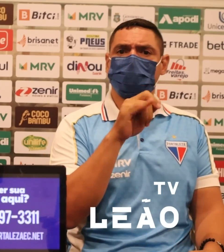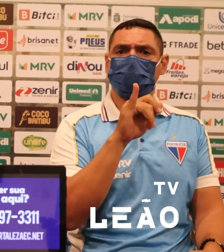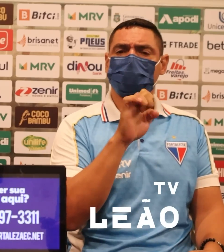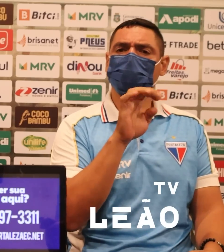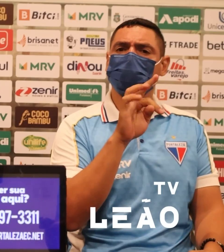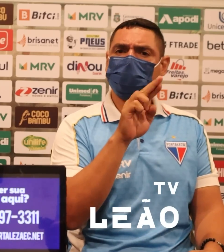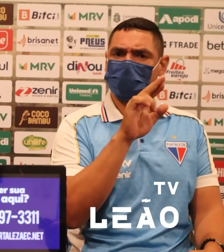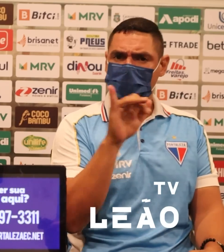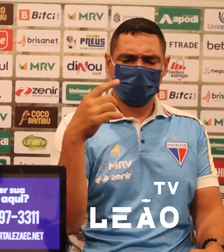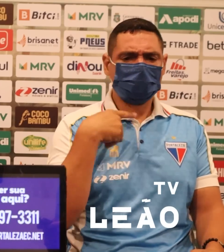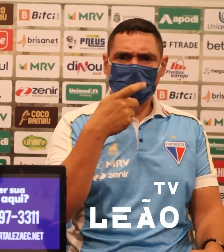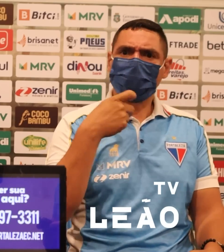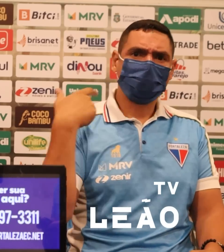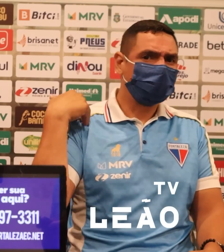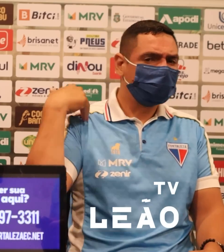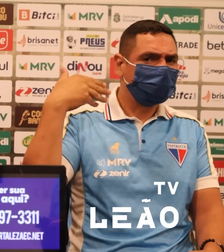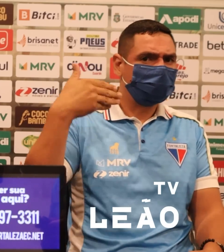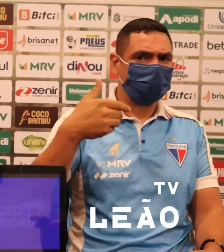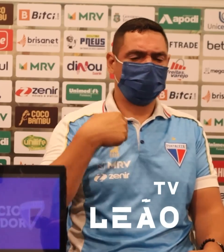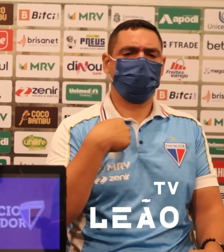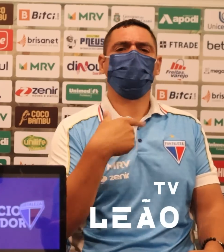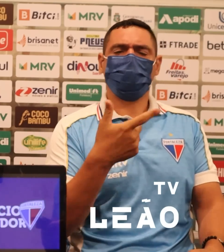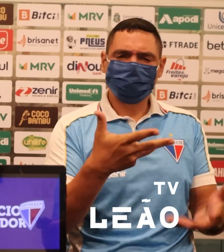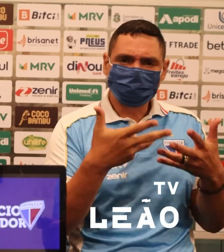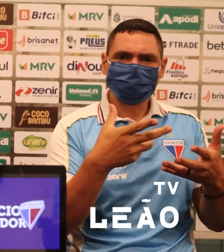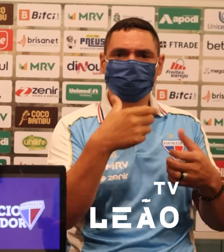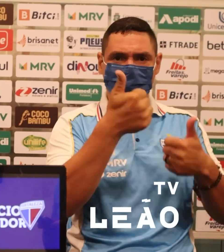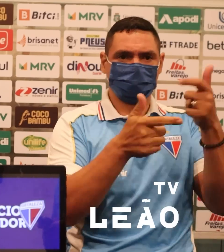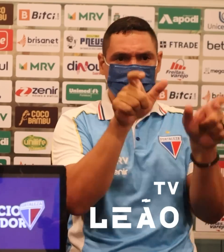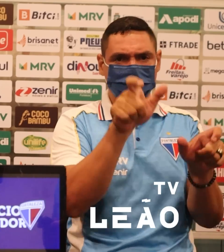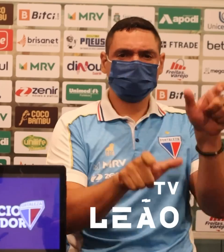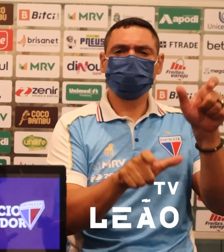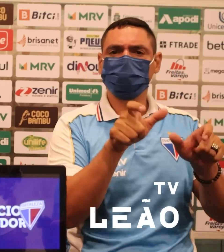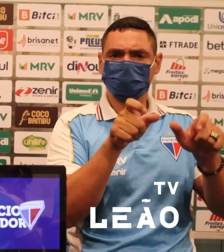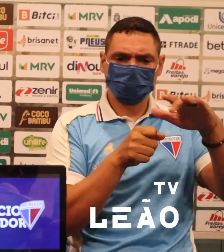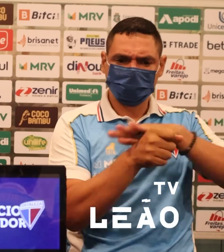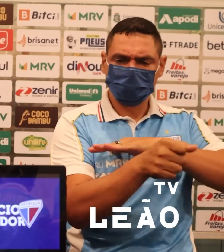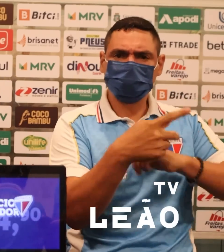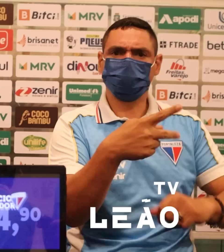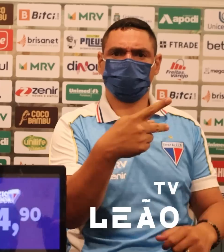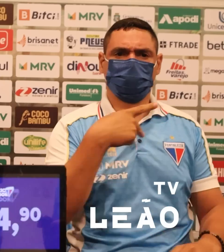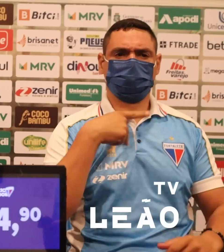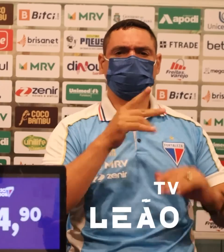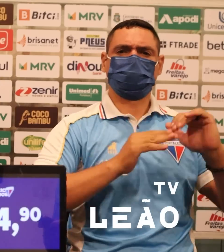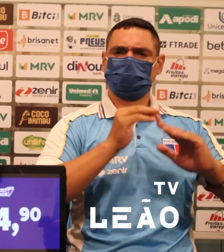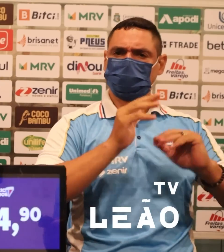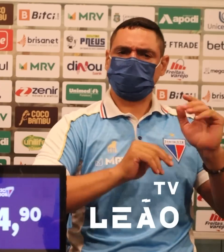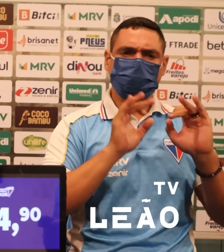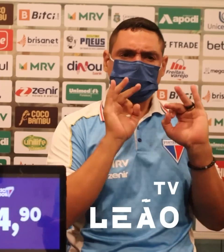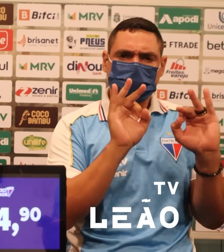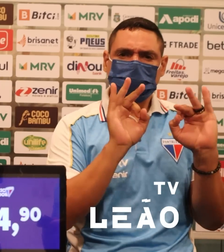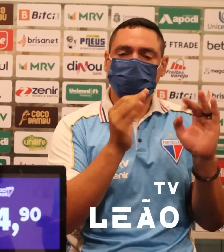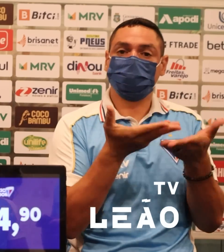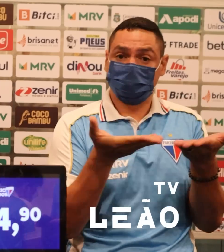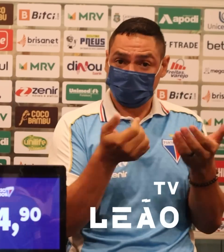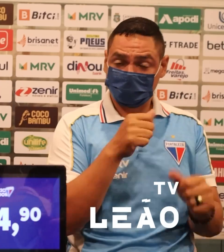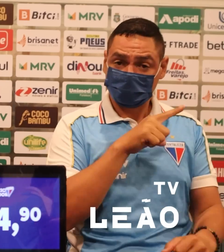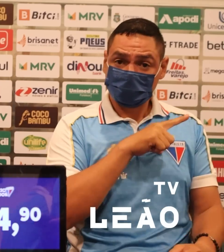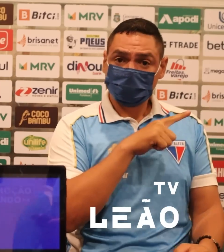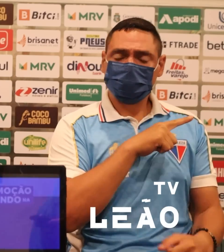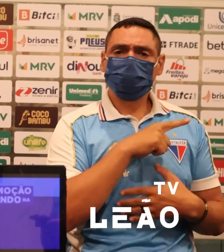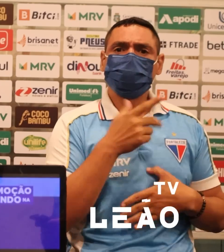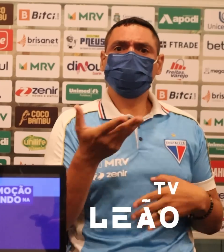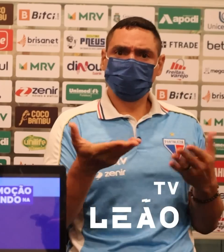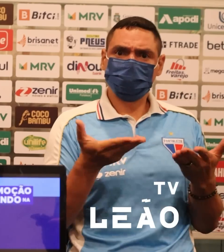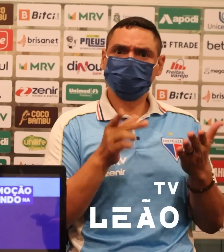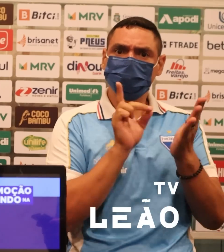né? Falam que já fazia um tempo que se pedia um pouco mais de minutagem ao De Pietri pela habilidade e personalidade que ele vinha demonstrando. E